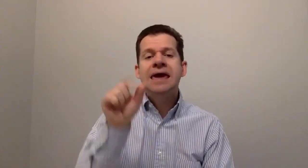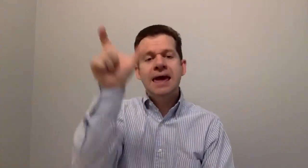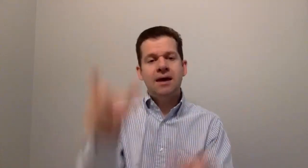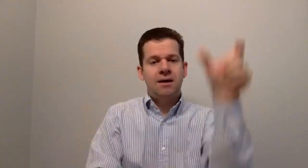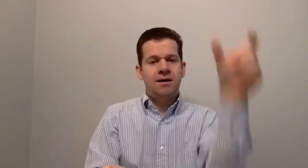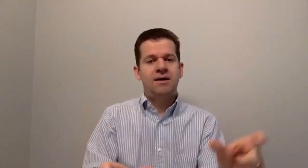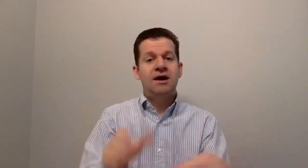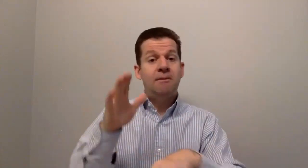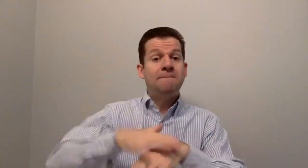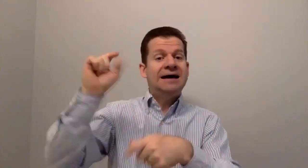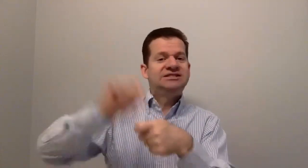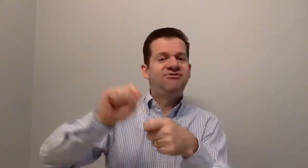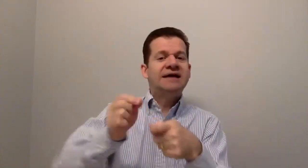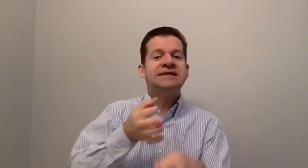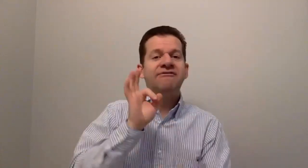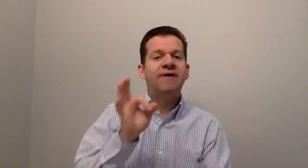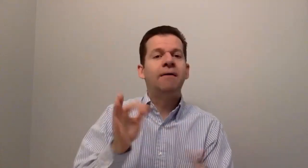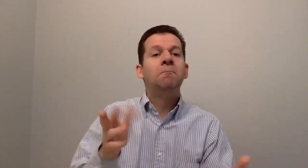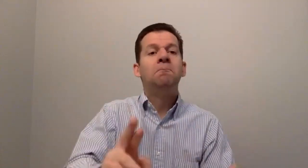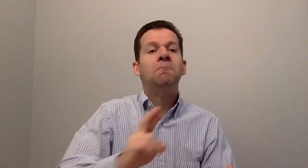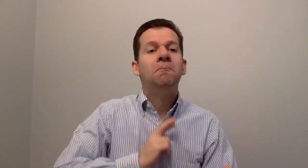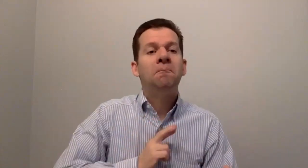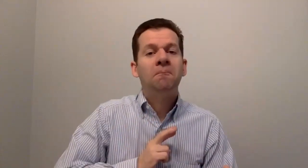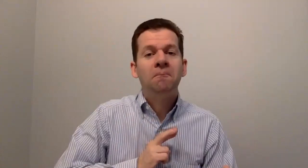Quem mais faz café?